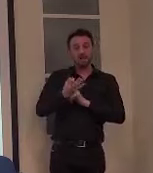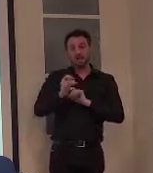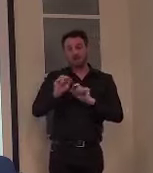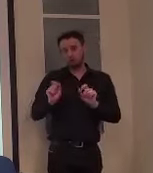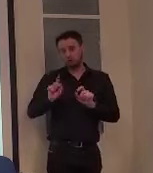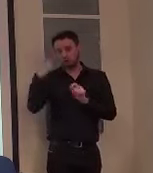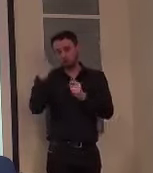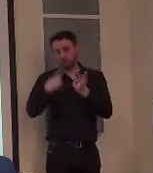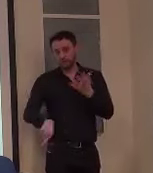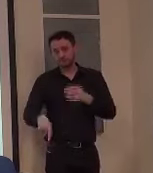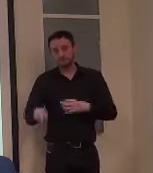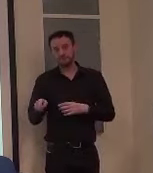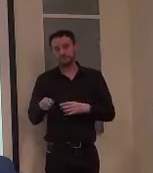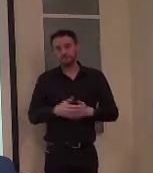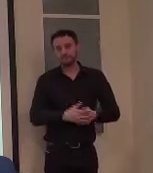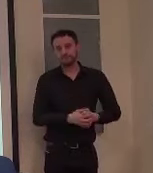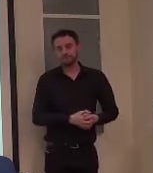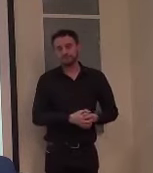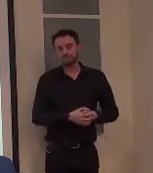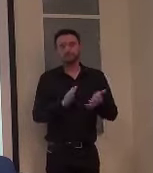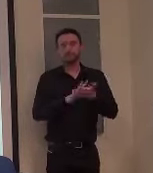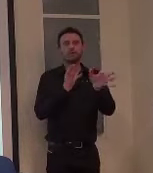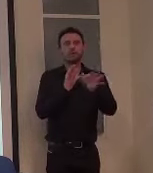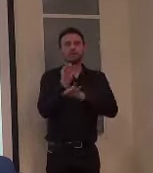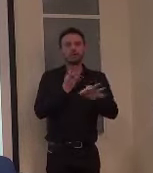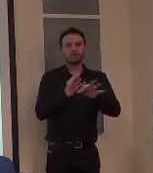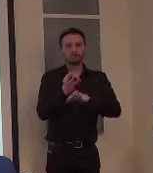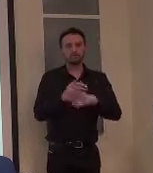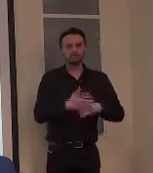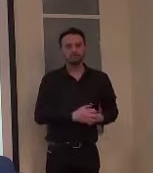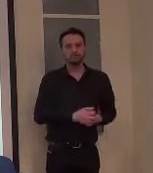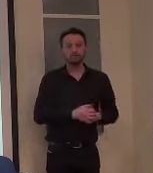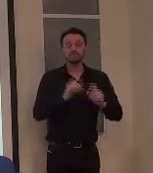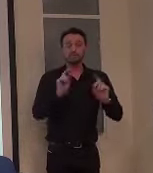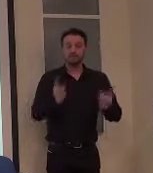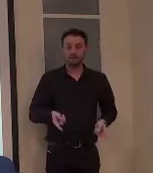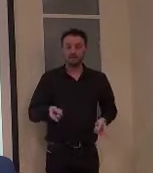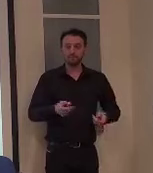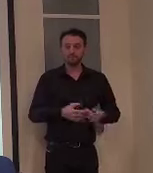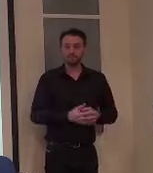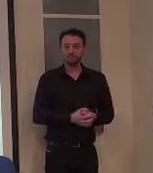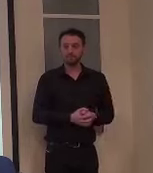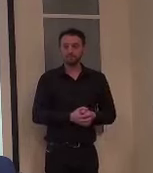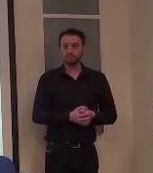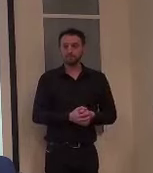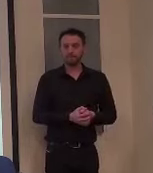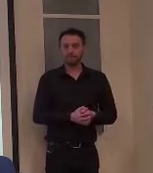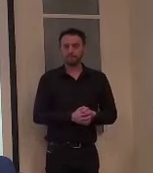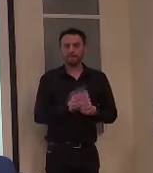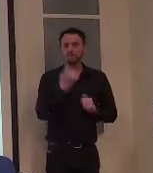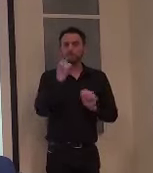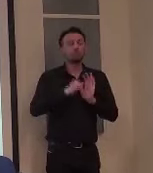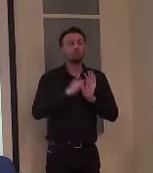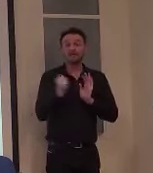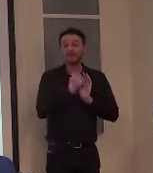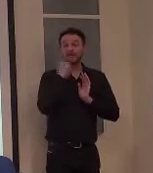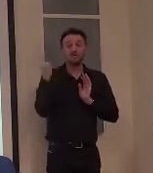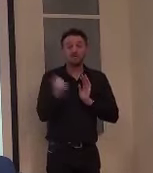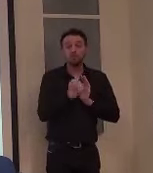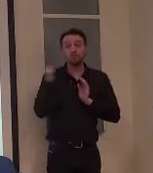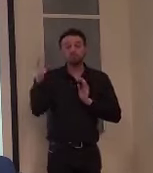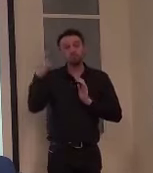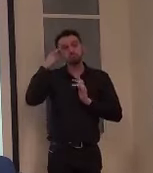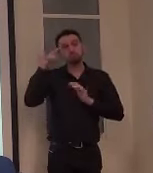modalidades de educación además este componente muy importante aunque para mí